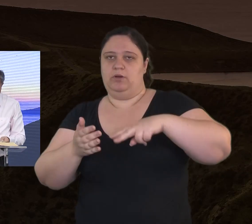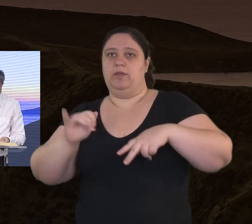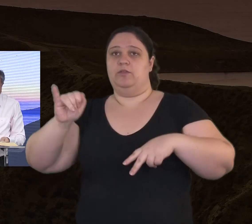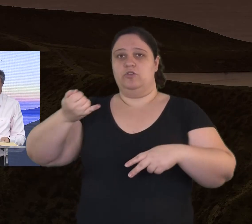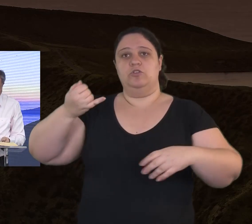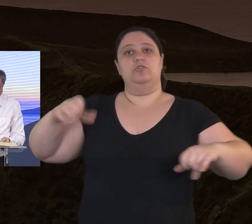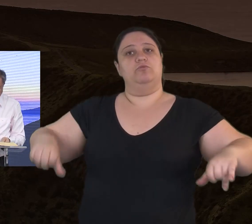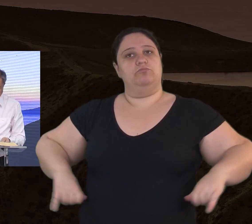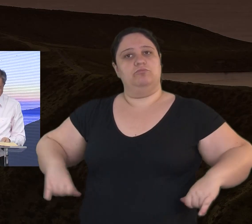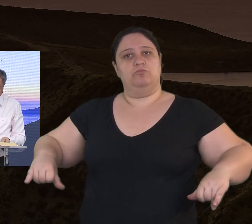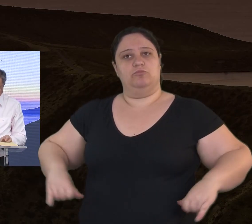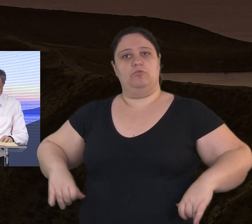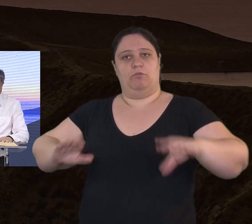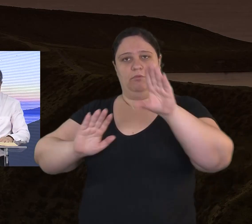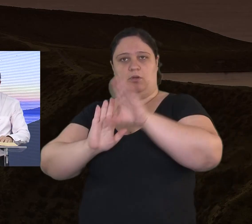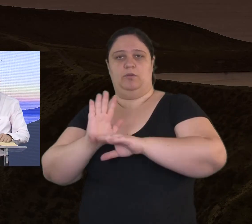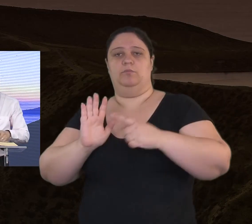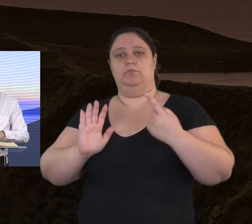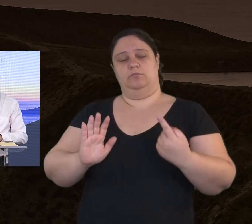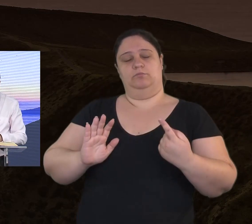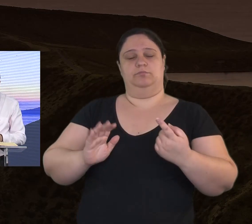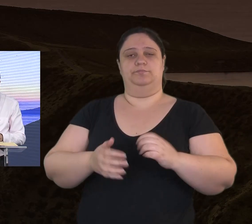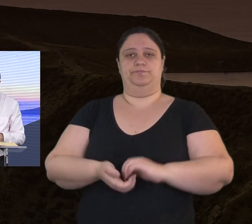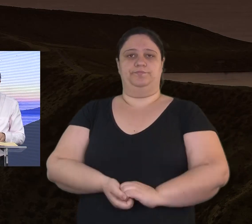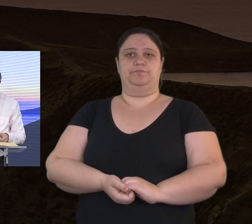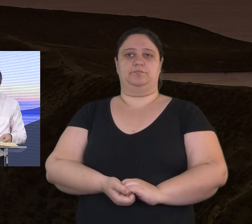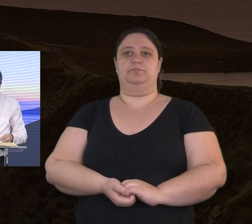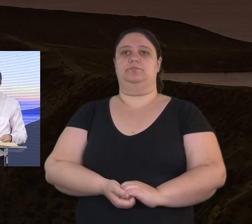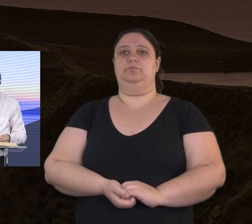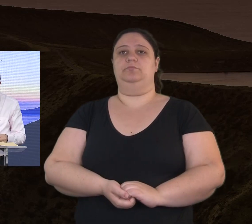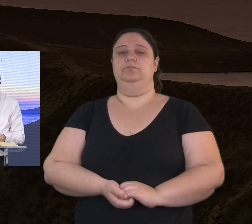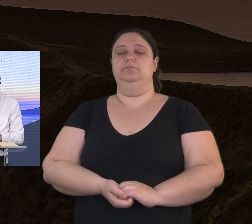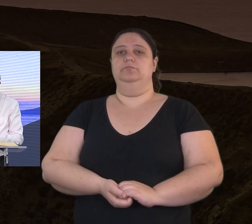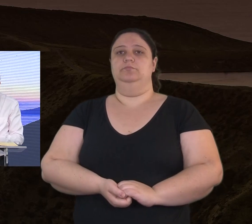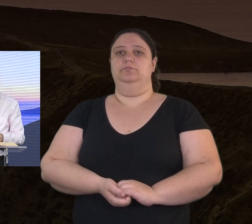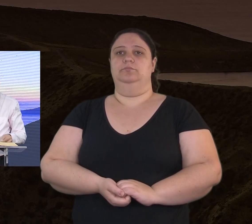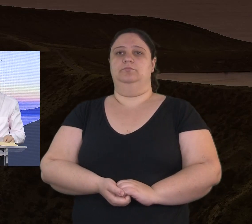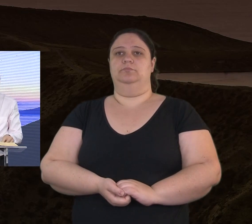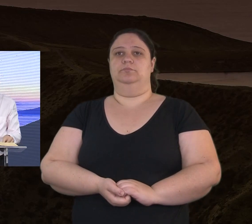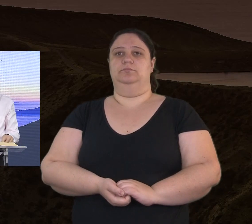capítulo 1, dá uma olhada em Jó capítulo 1.